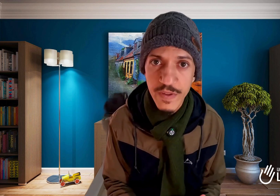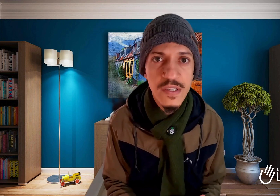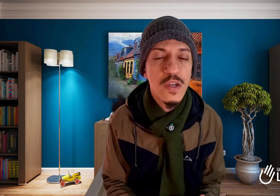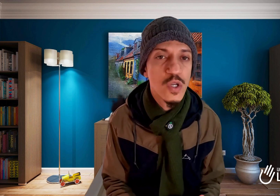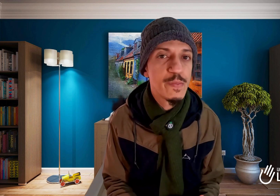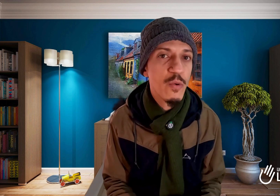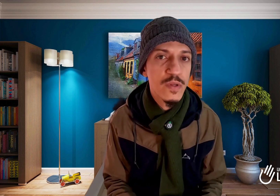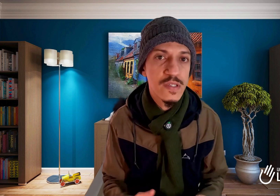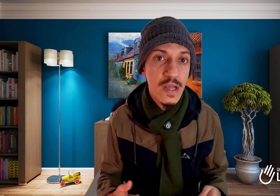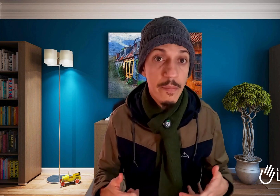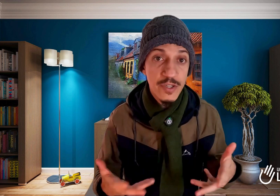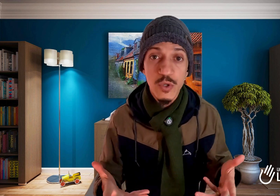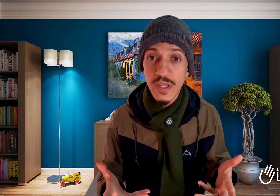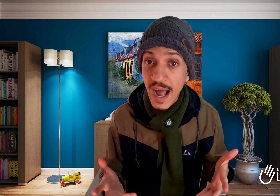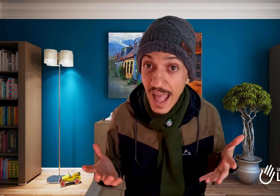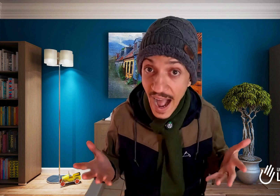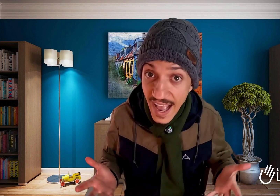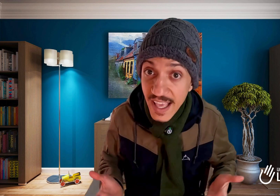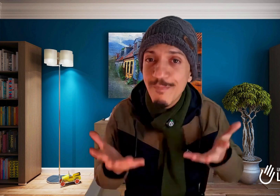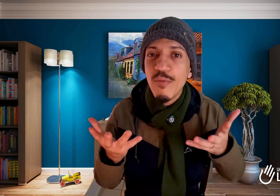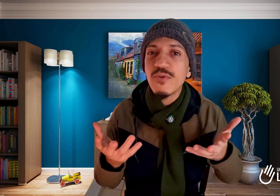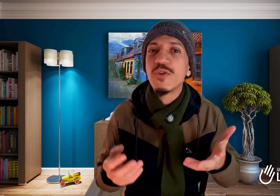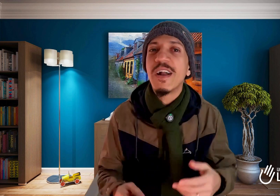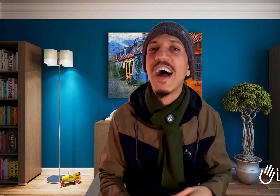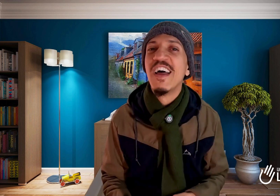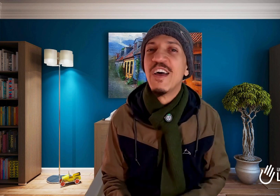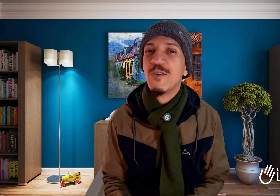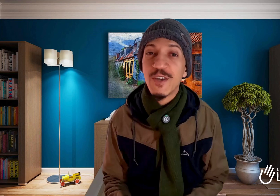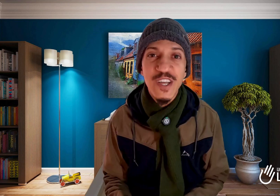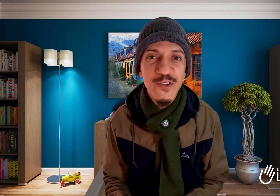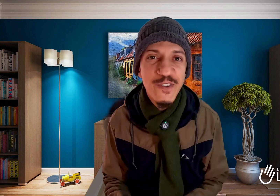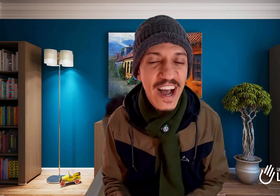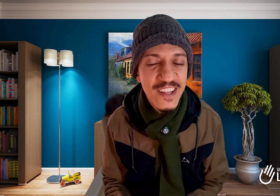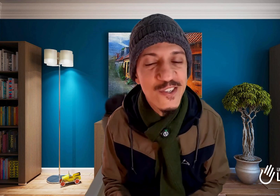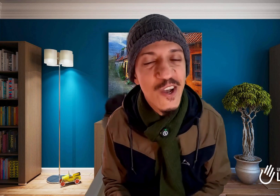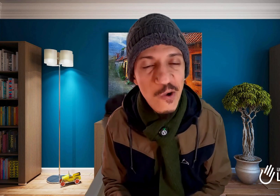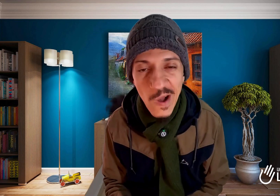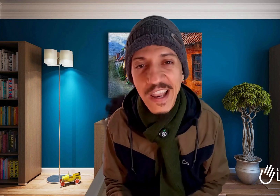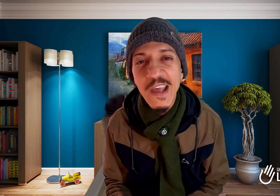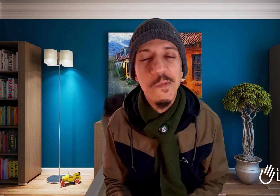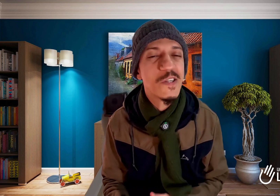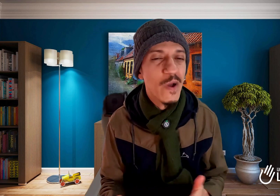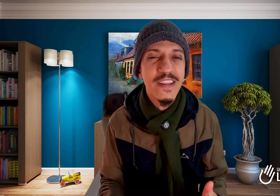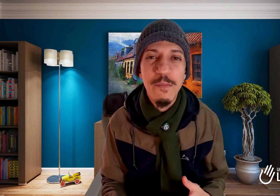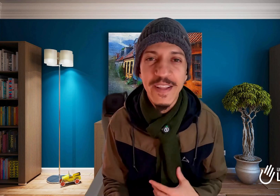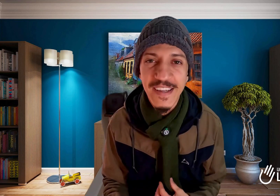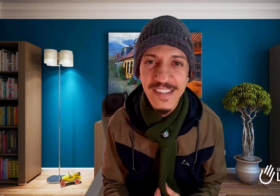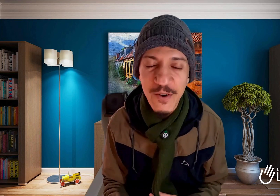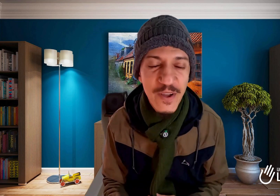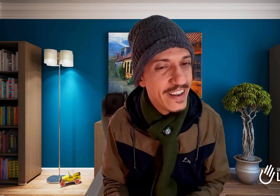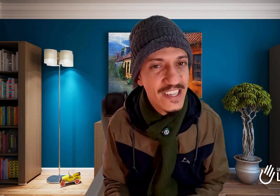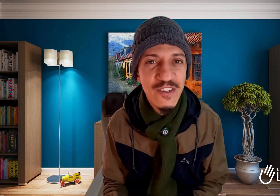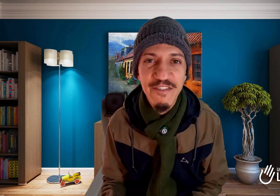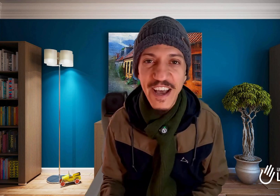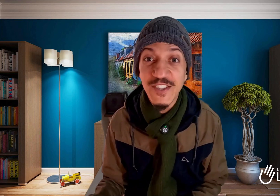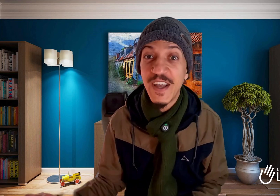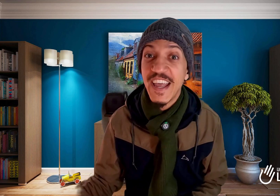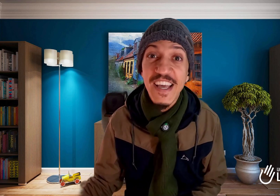suas perguntas, para te ajudar a impulsionar os seus resultados com a Libras, com a interpretação nesse universo incrível